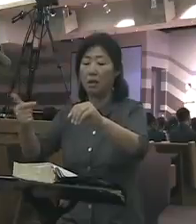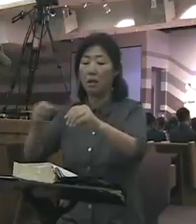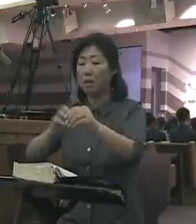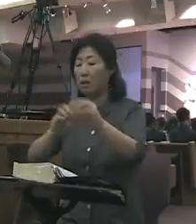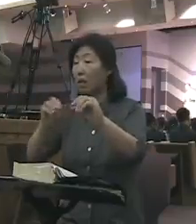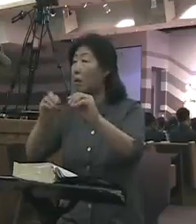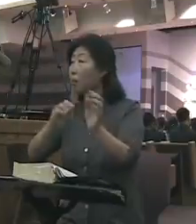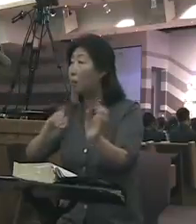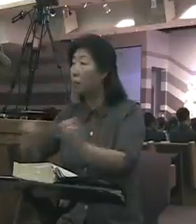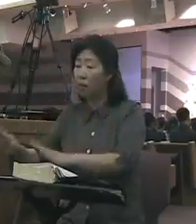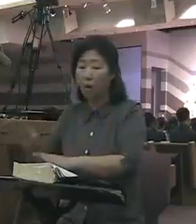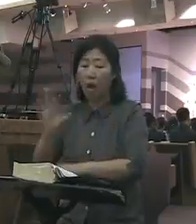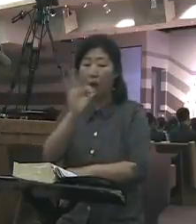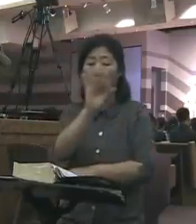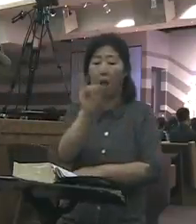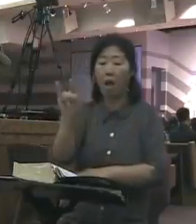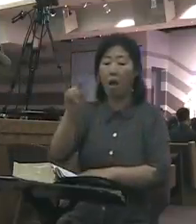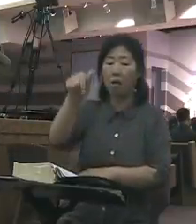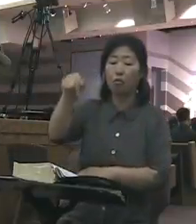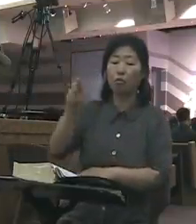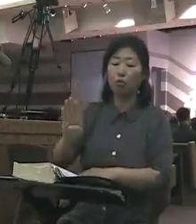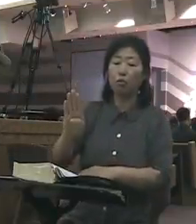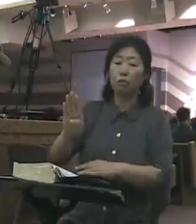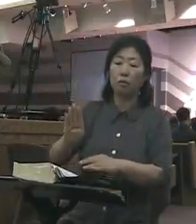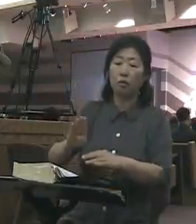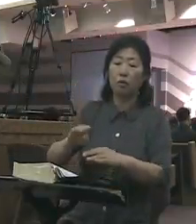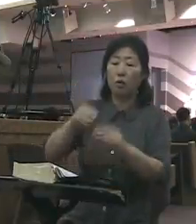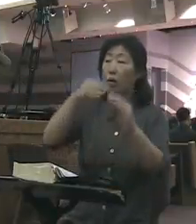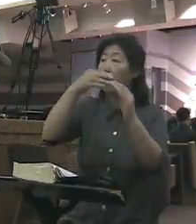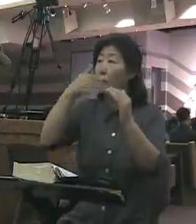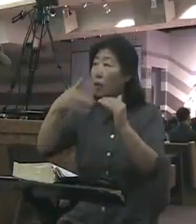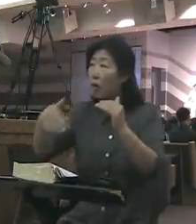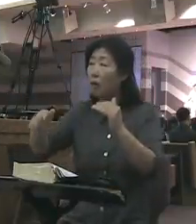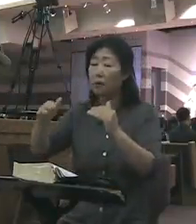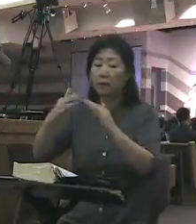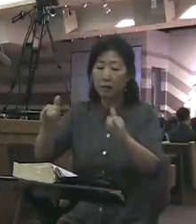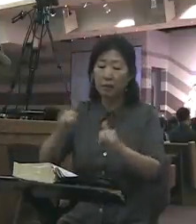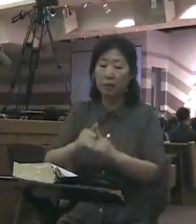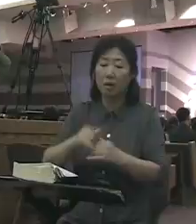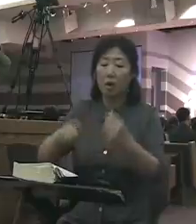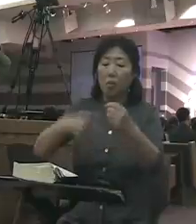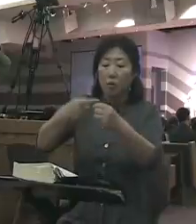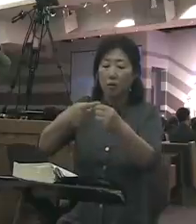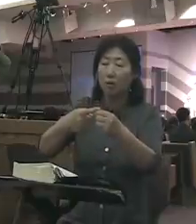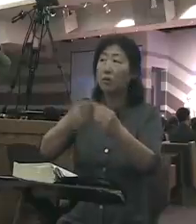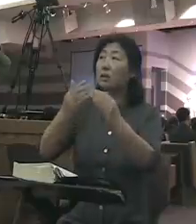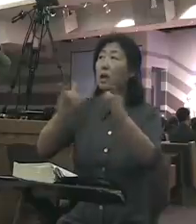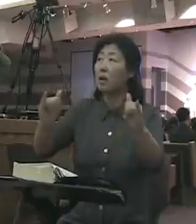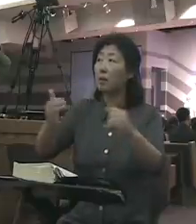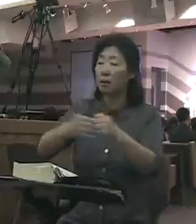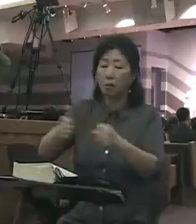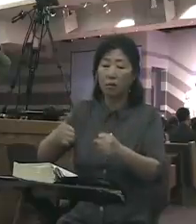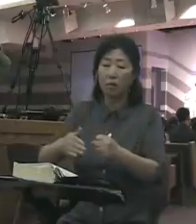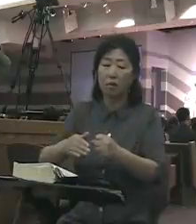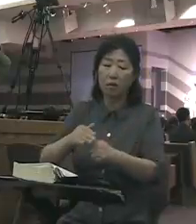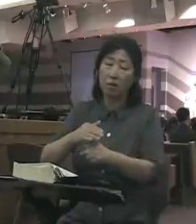아무리 신앙인이지만 우리 인간이기 때문에 먼저 계산할 수밖에 없고, 우리가 생각하면서 이렇게 하면